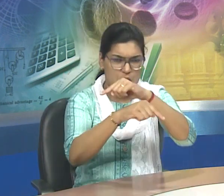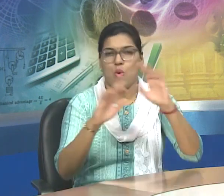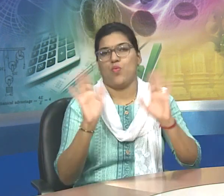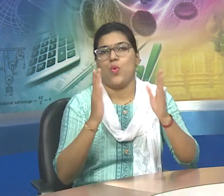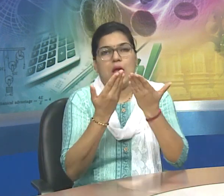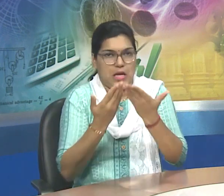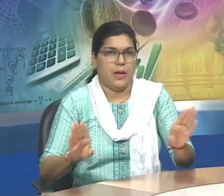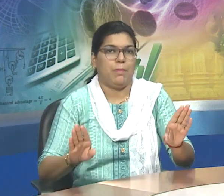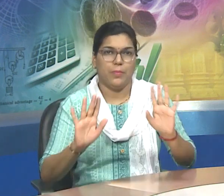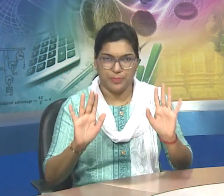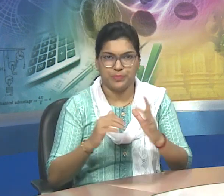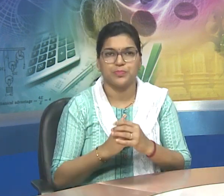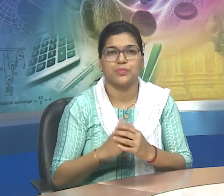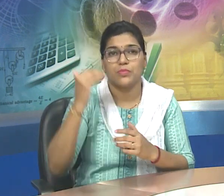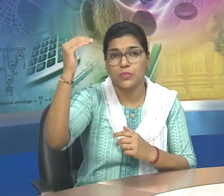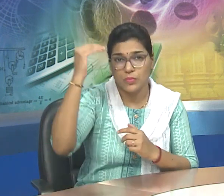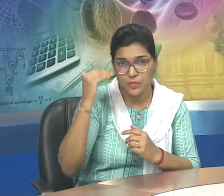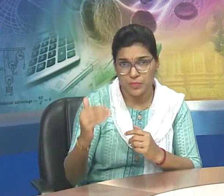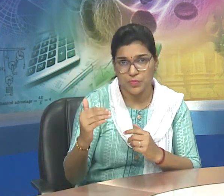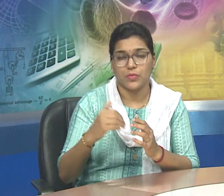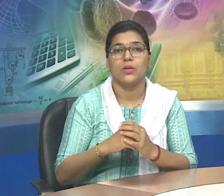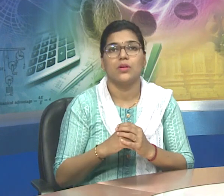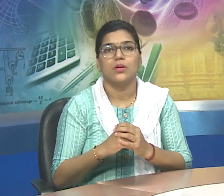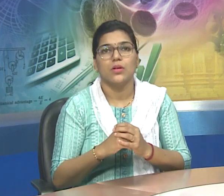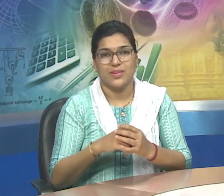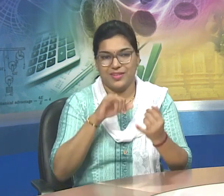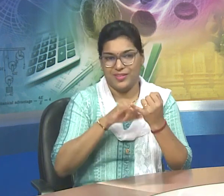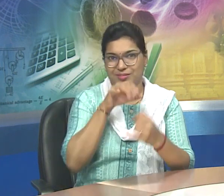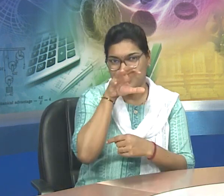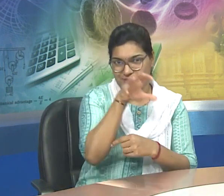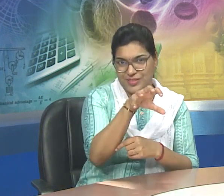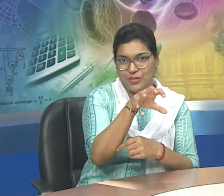तो ये आपस में एक दूसरे से भिन्न हो सकते हैं।